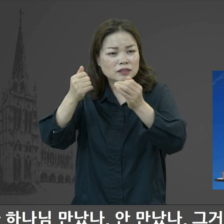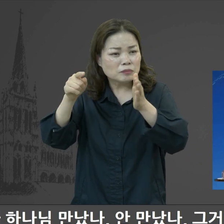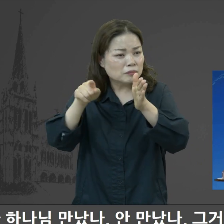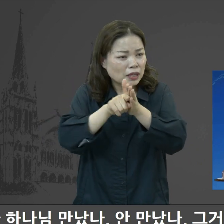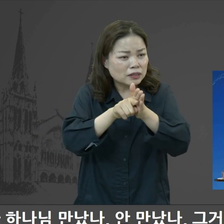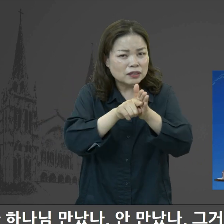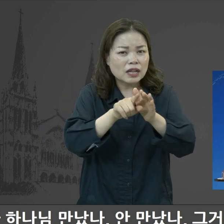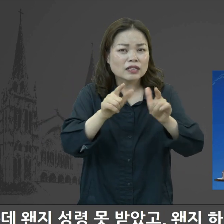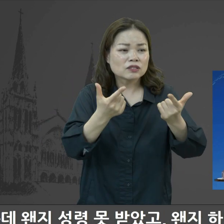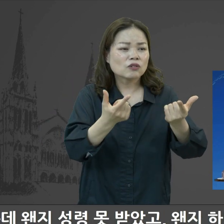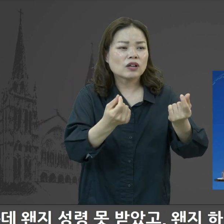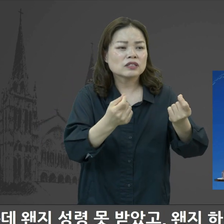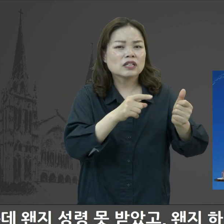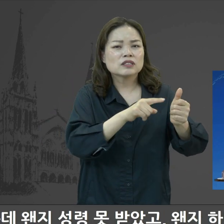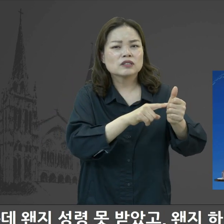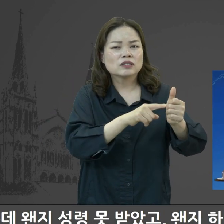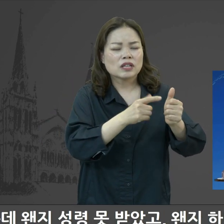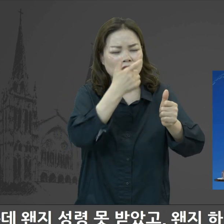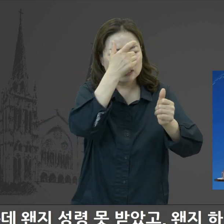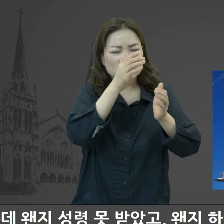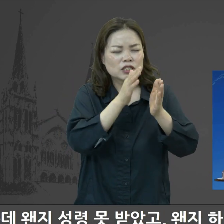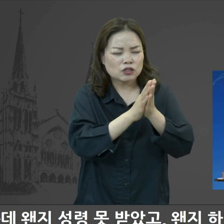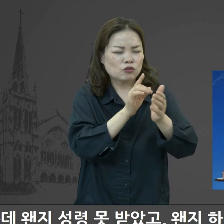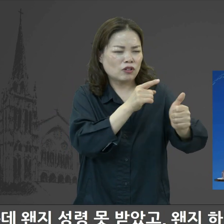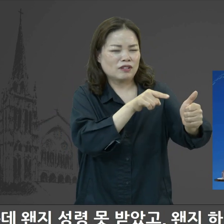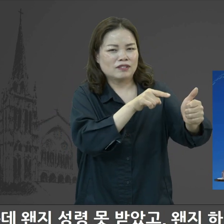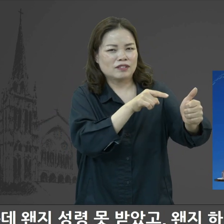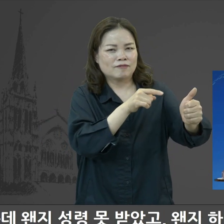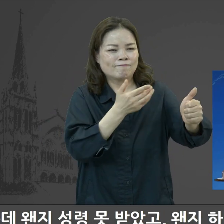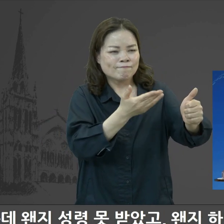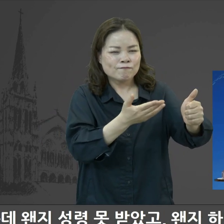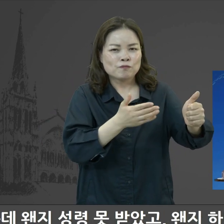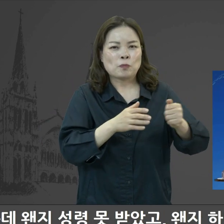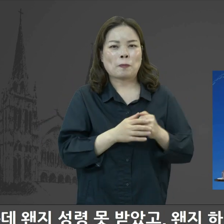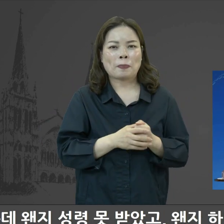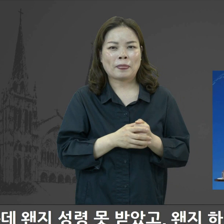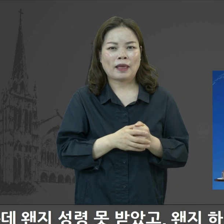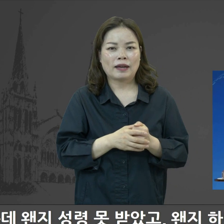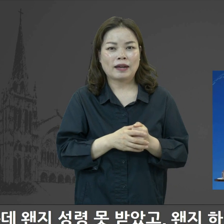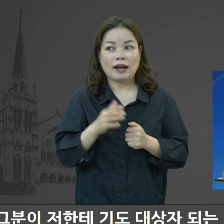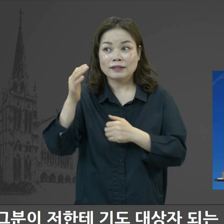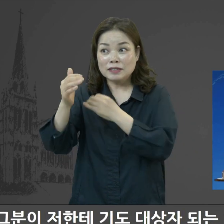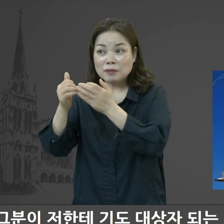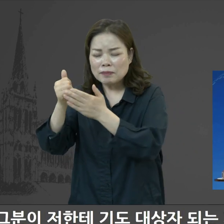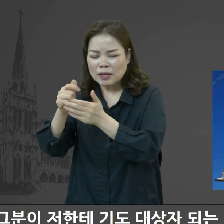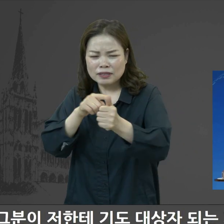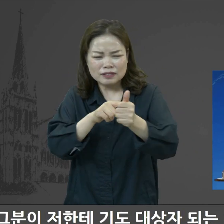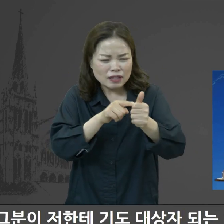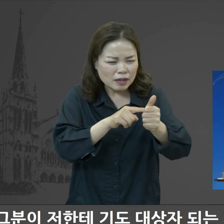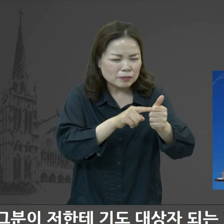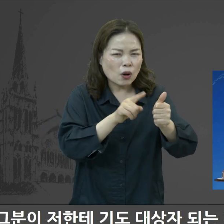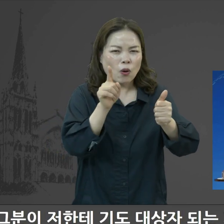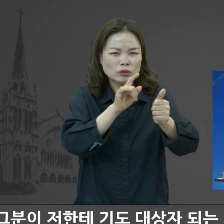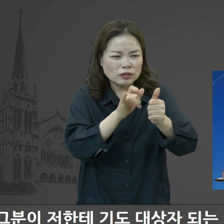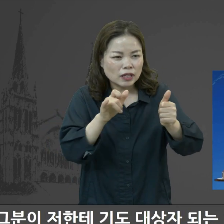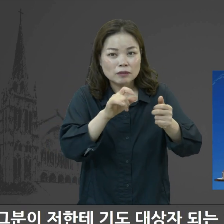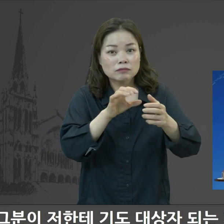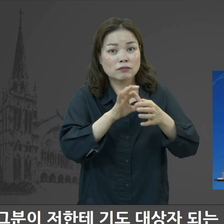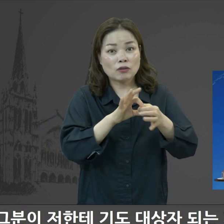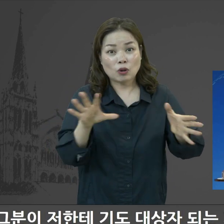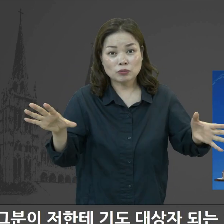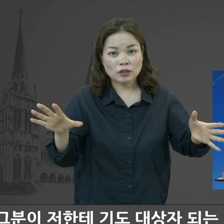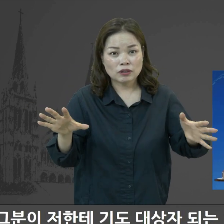같다 싶으면요 그분이 저한테 기도 대상자 되는 거예요. 그래가지고 하나님 앞에 그 사람이 어떤 사람이든지